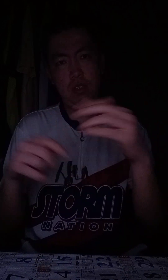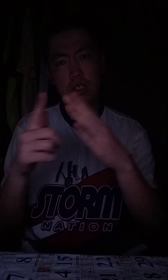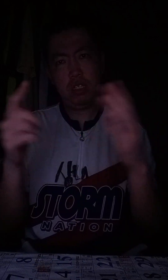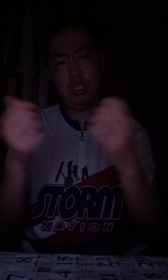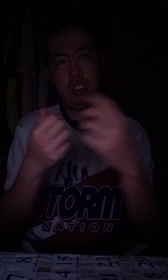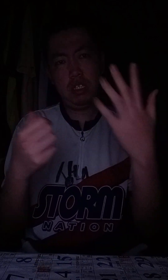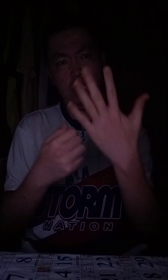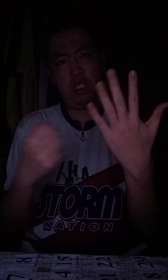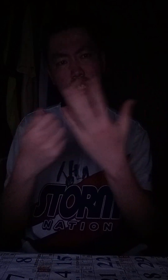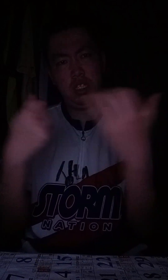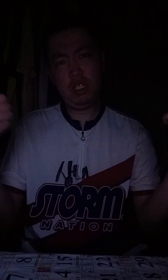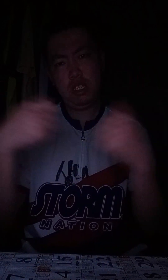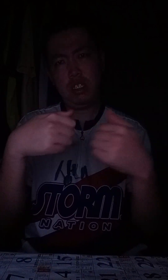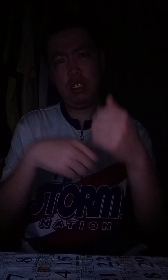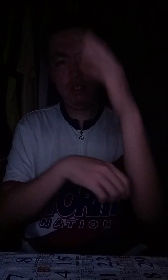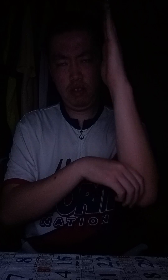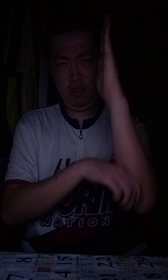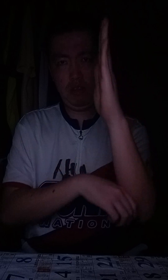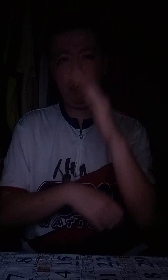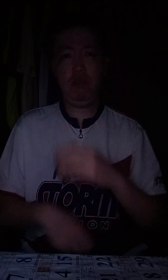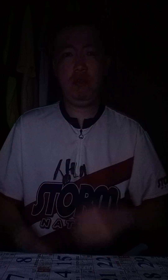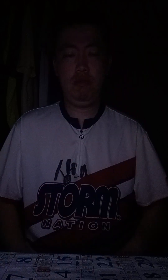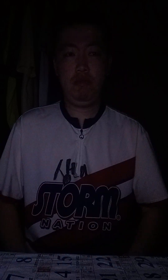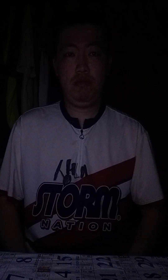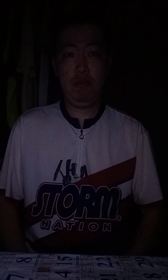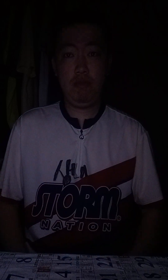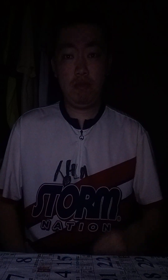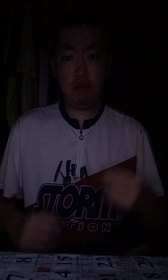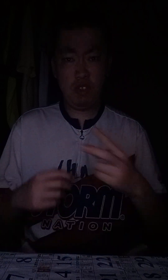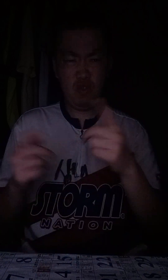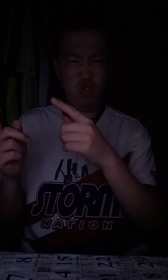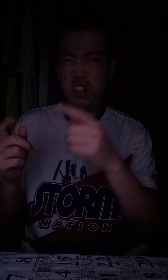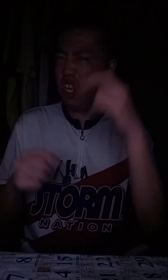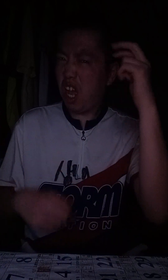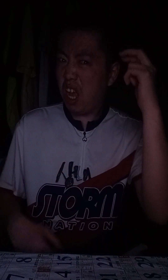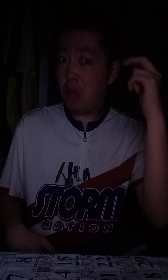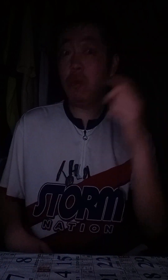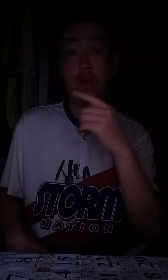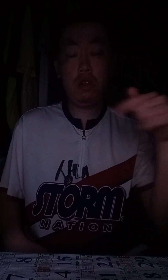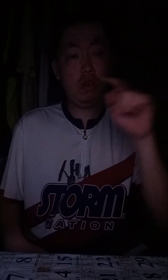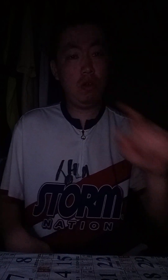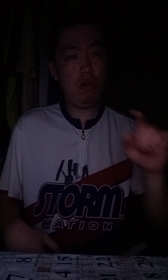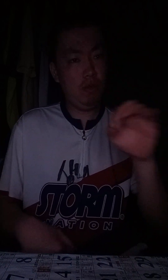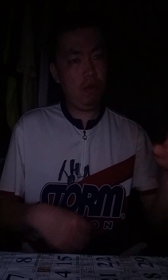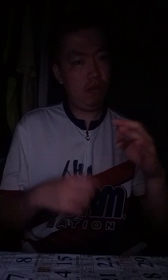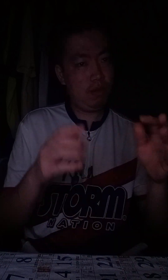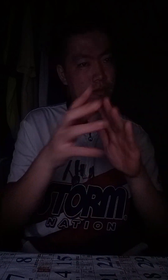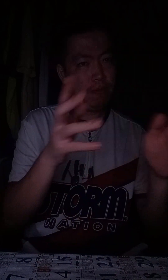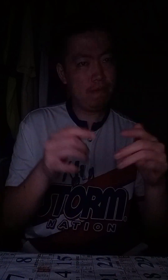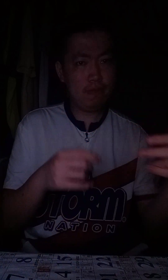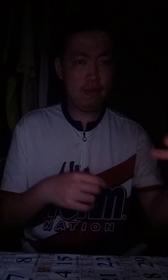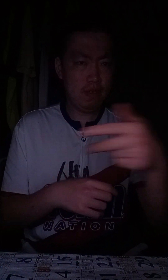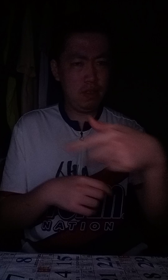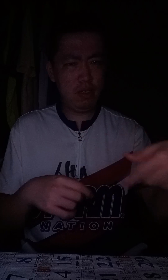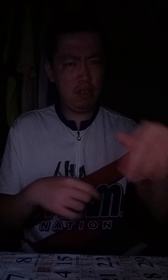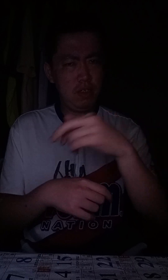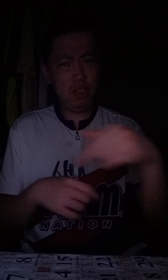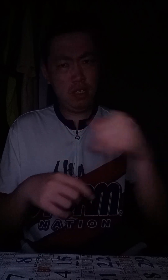차량 5대를 들이받고 나서야 멈췄습니다. 우상탕탕 소리가 나가지고 이제 밖에 나와서 봤는데 버스는 여기 이렇게